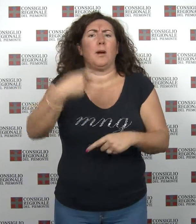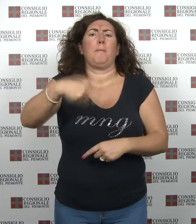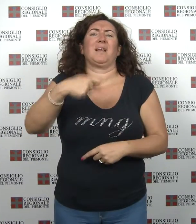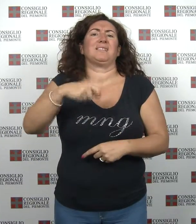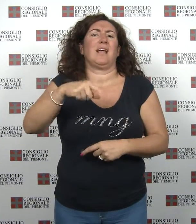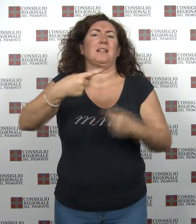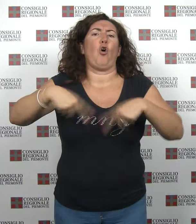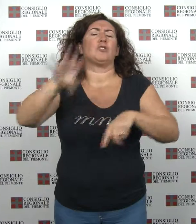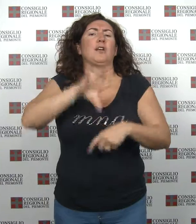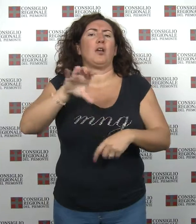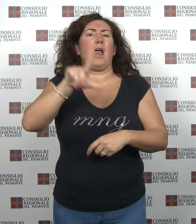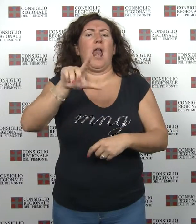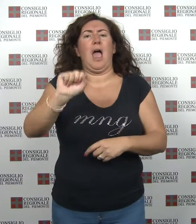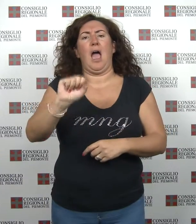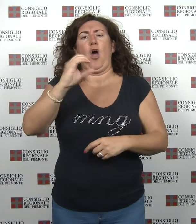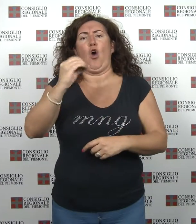Laus.